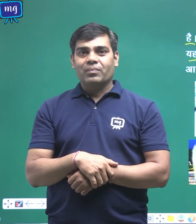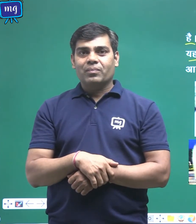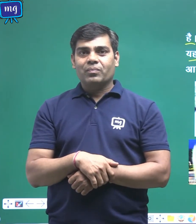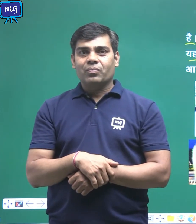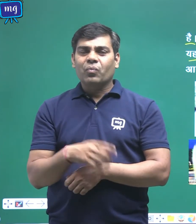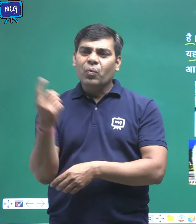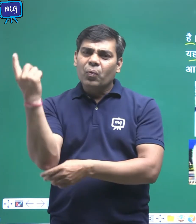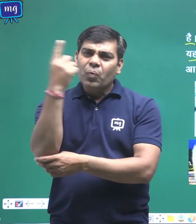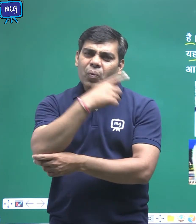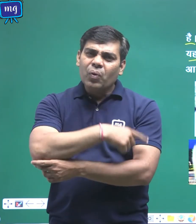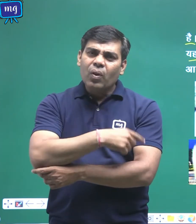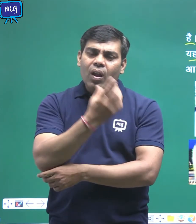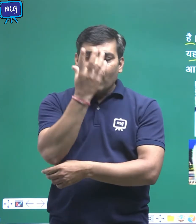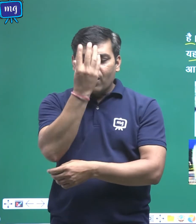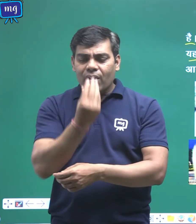दिन रात